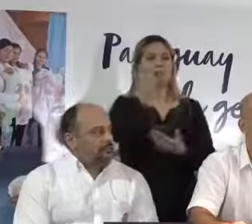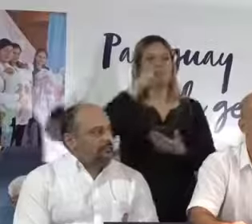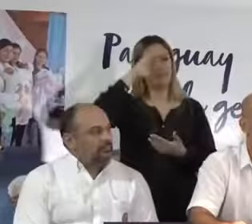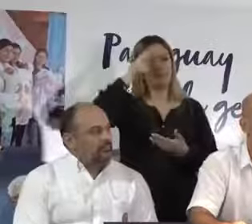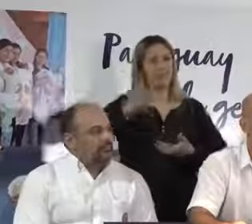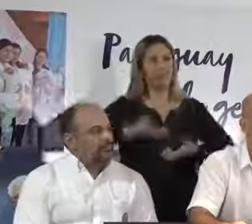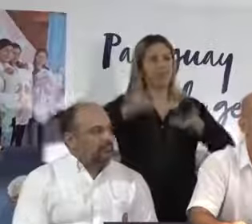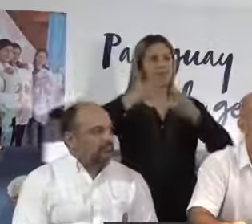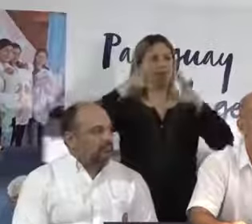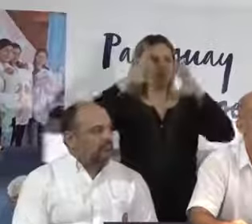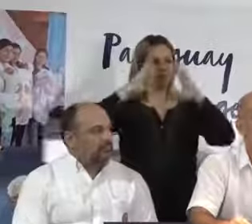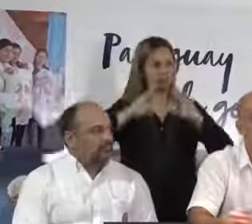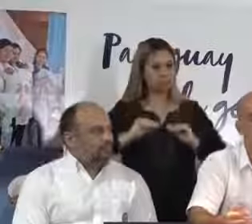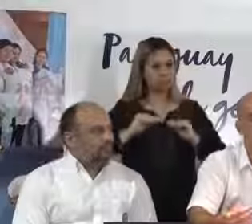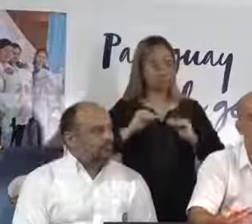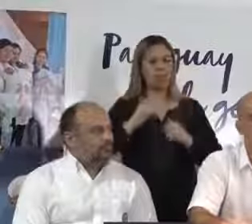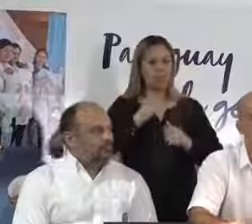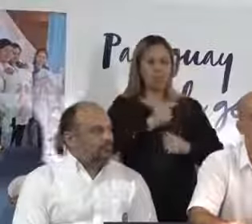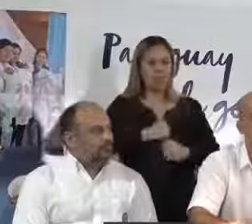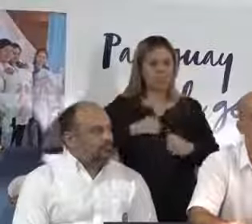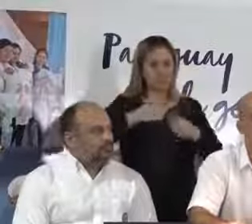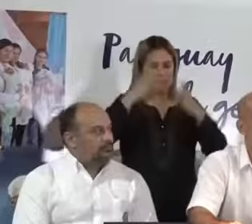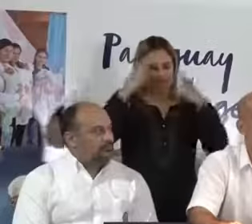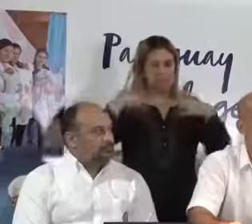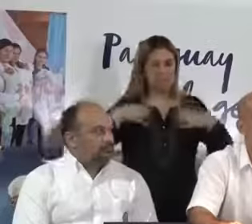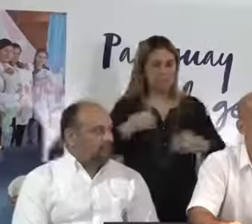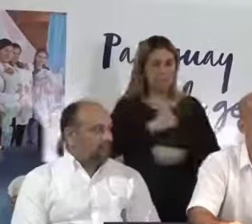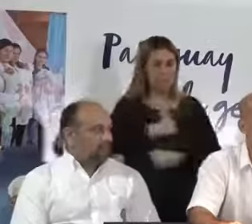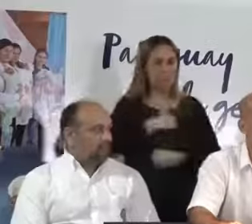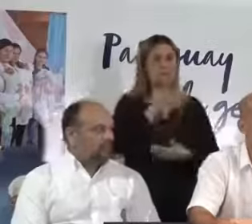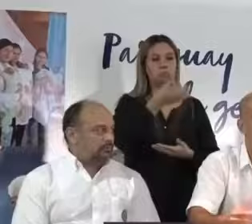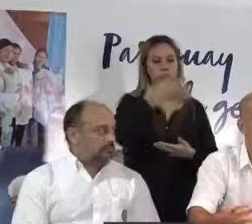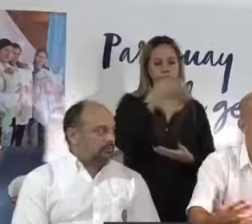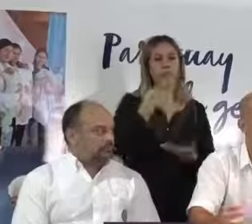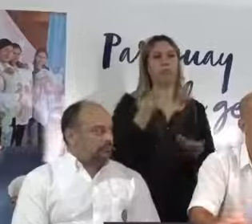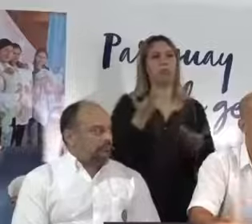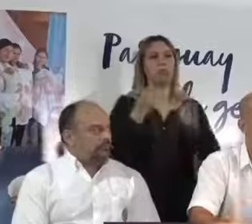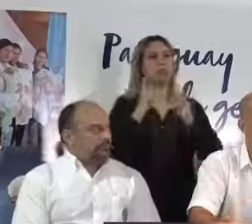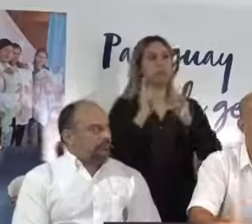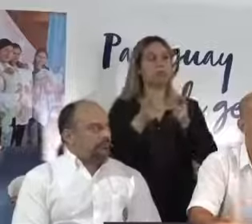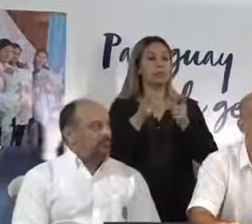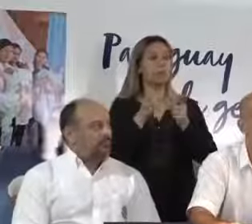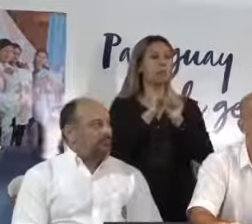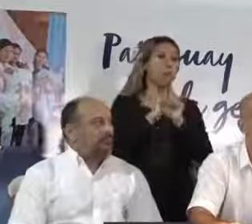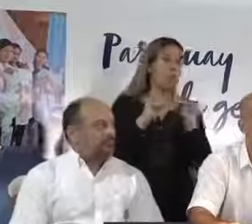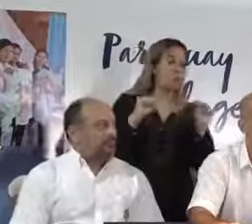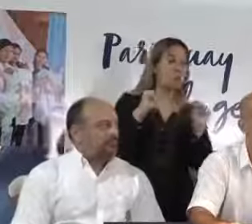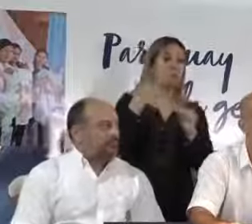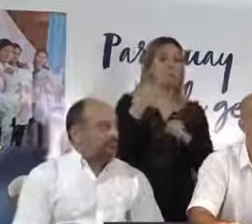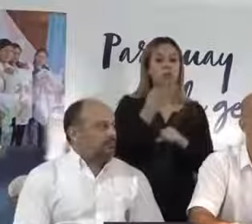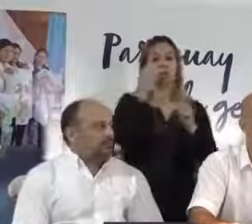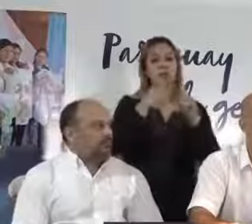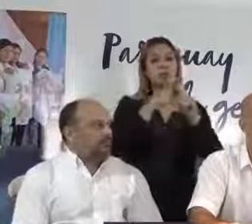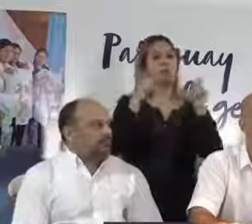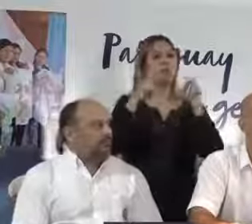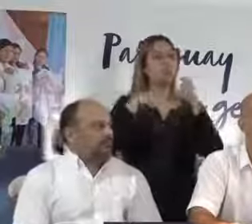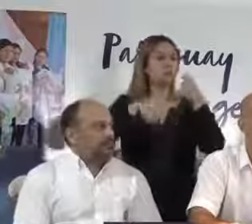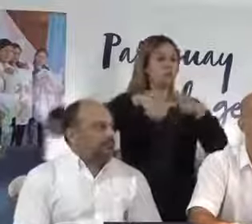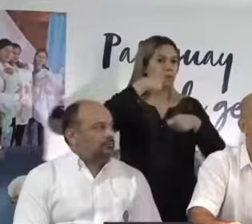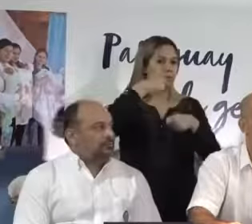para los dolores, se utiliza oxígeno, en algunos casos eventuales se pueden usar otros medicamentos y drogas